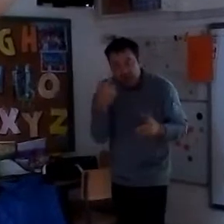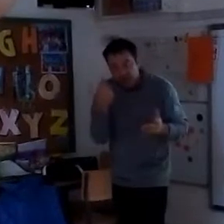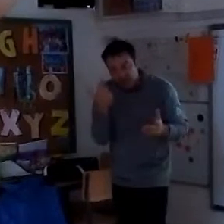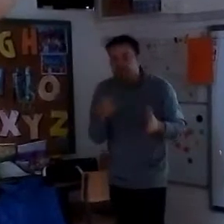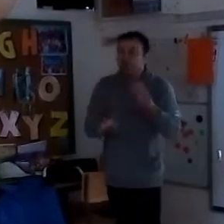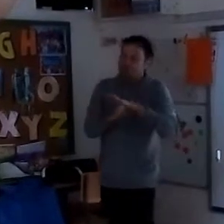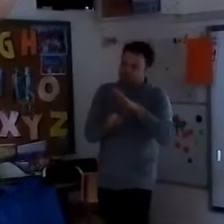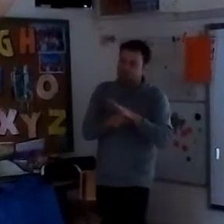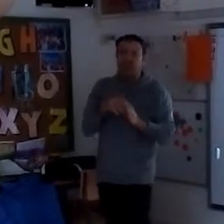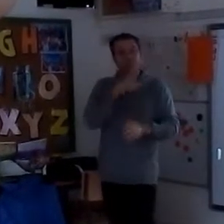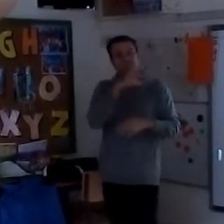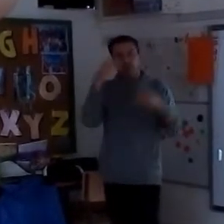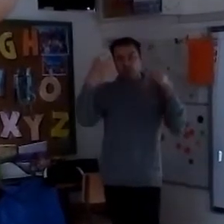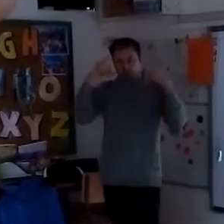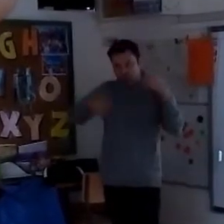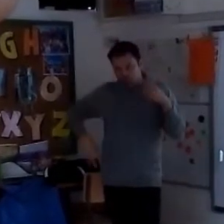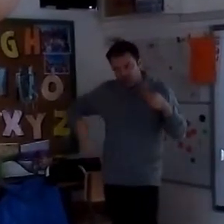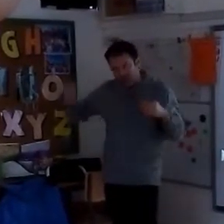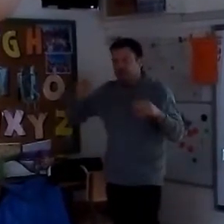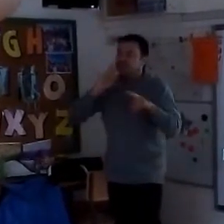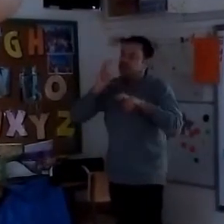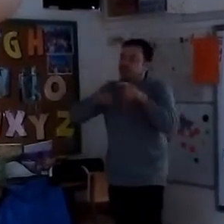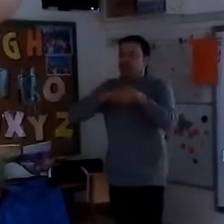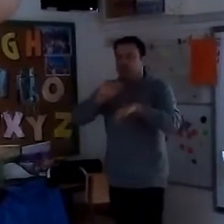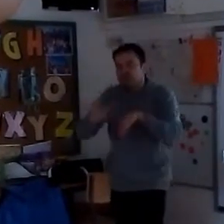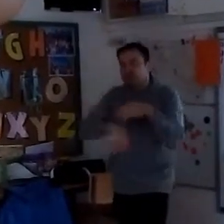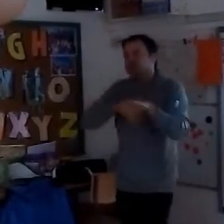encuentro, ¿no? Así que continuó el zorrito buscando,